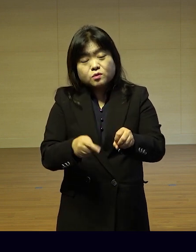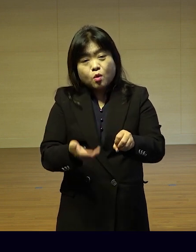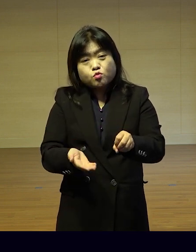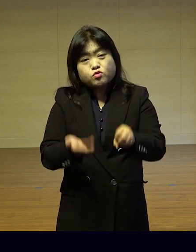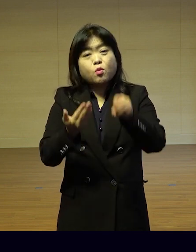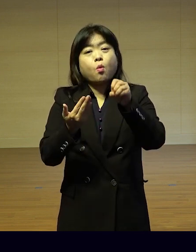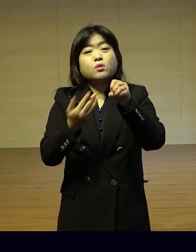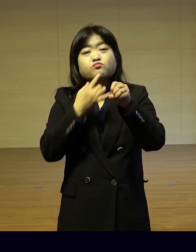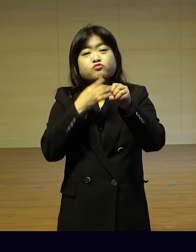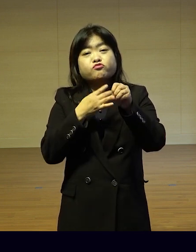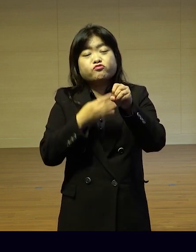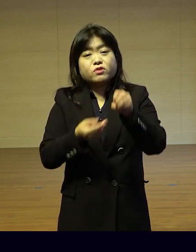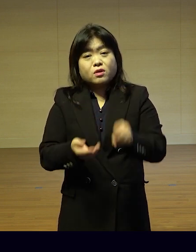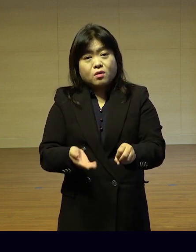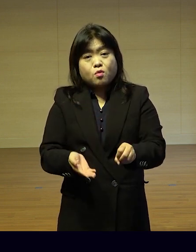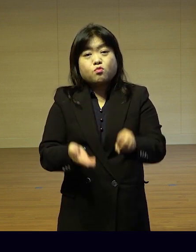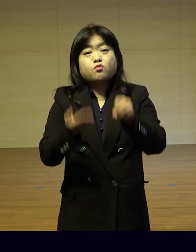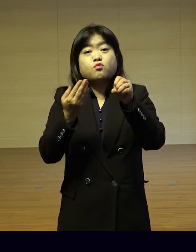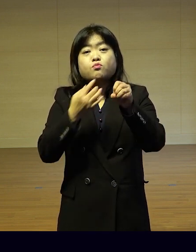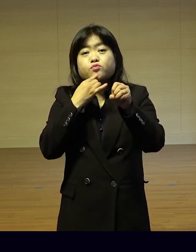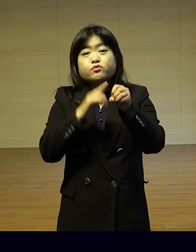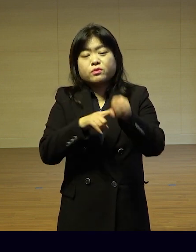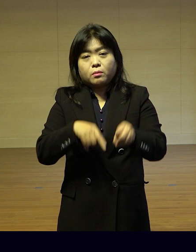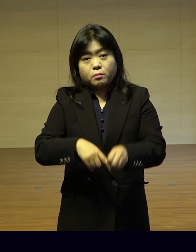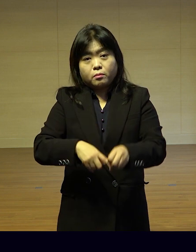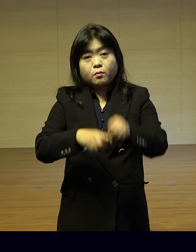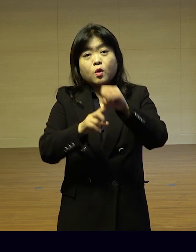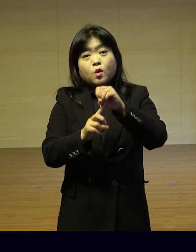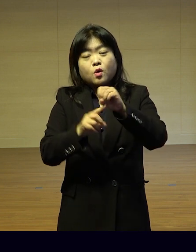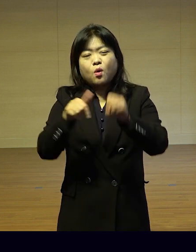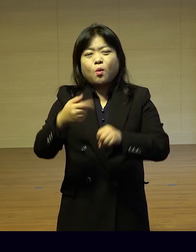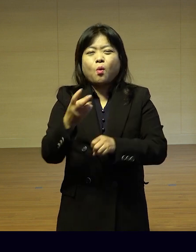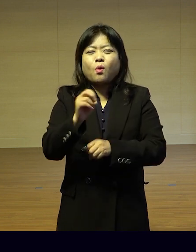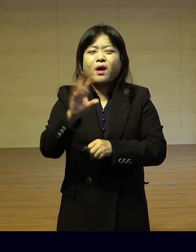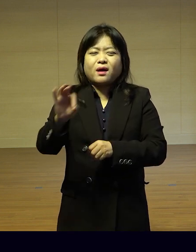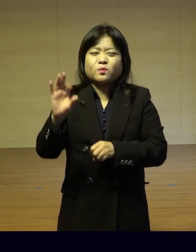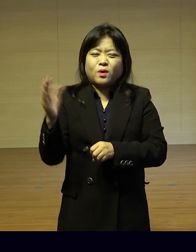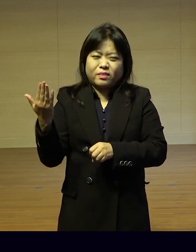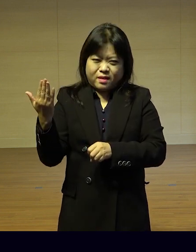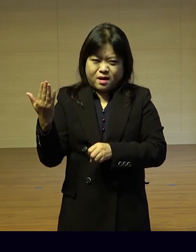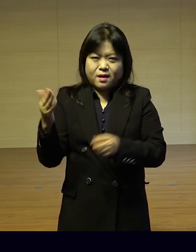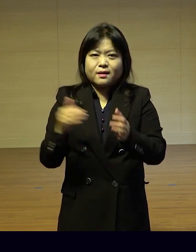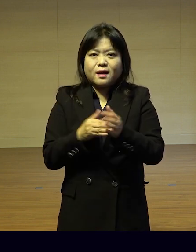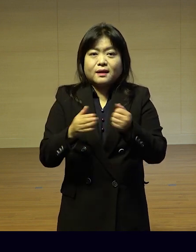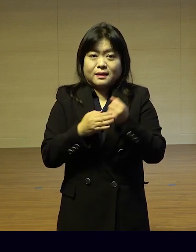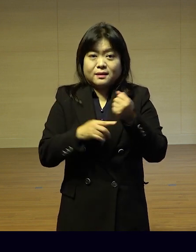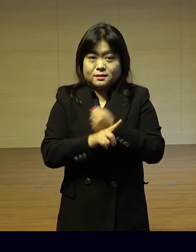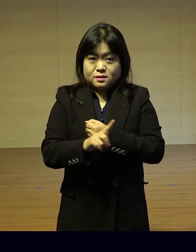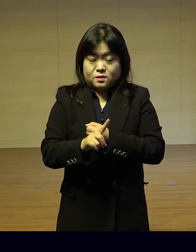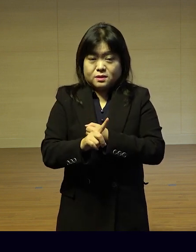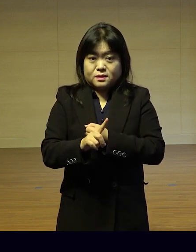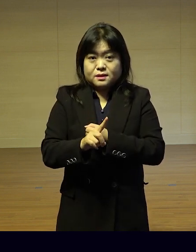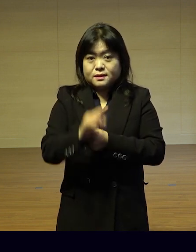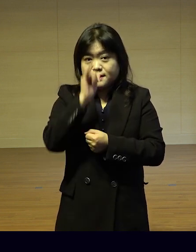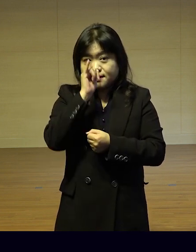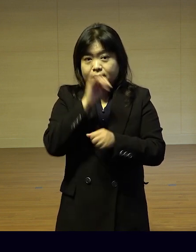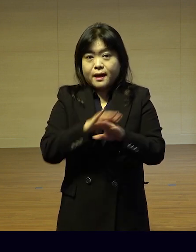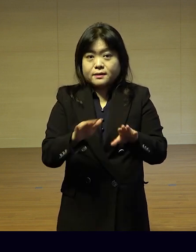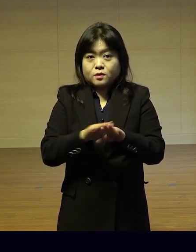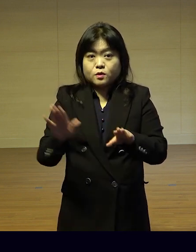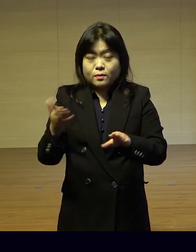위치 변동이 생겨서 높이 올라갔죠. 그래서 고양된다. 이 세 가지 의미가 들어가 있는 것으로 이렇게 해석이 될 수